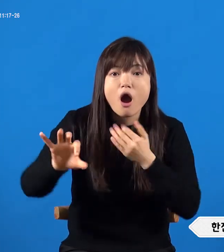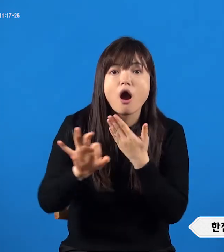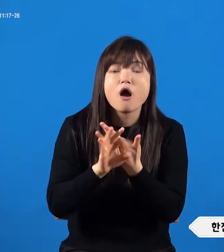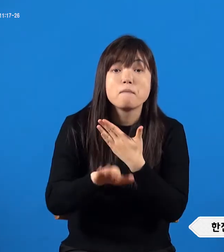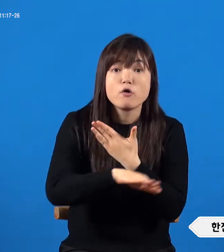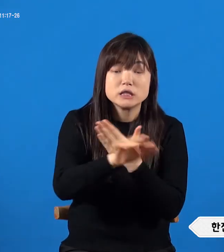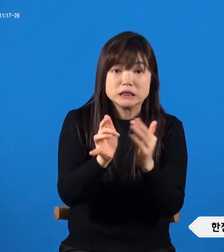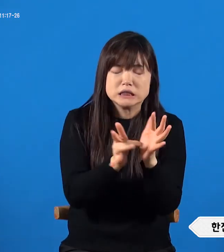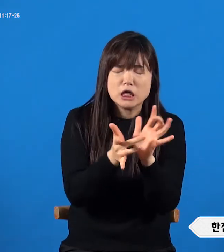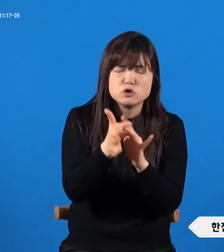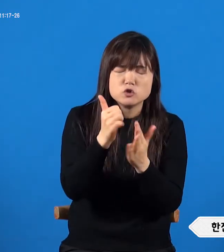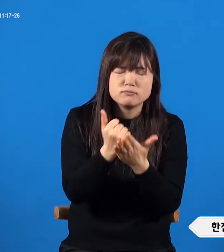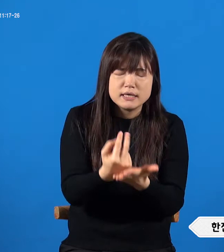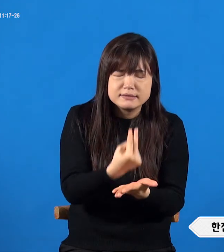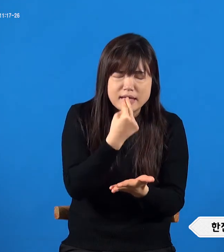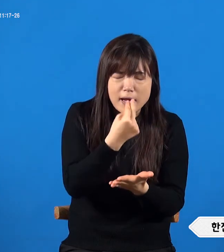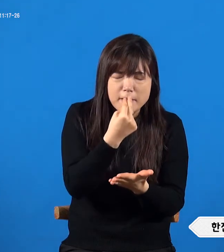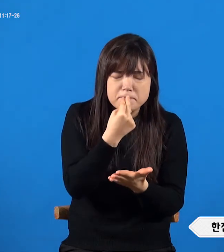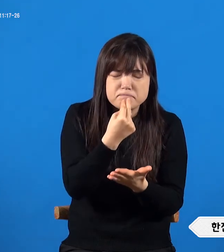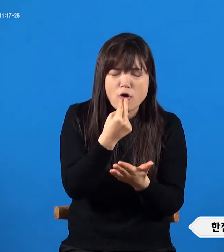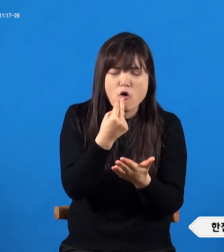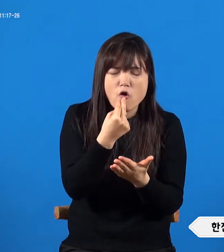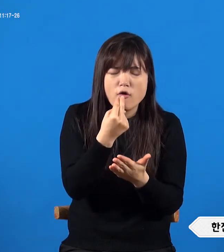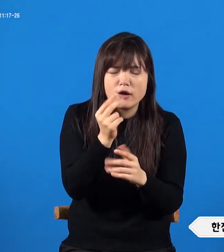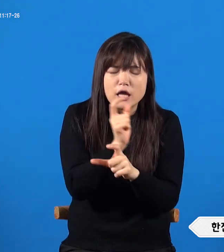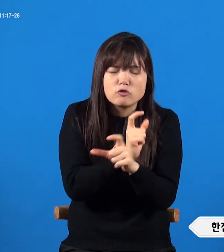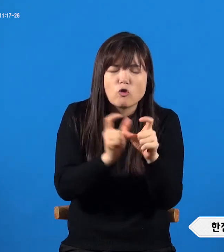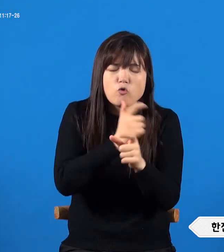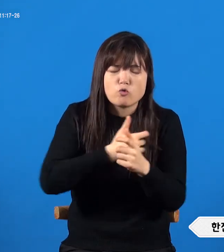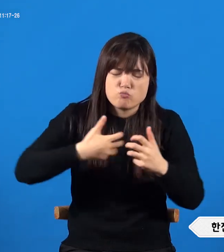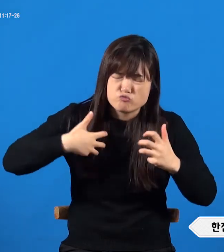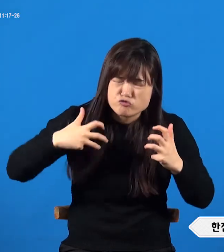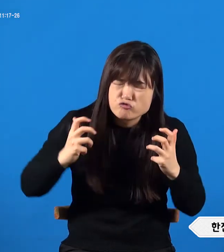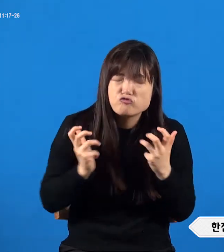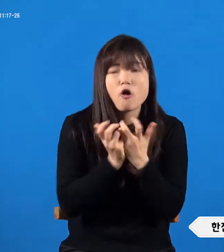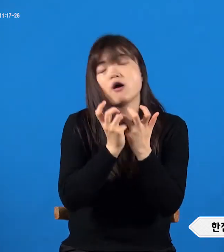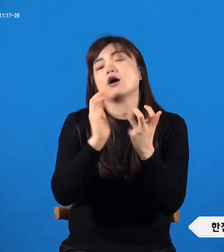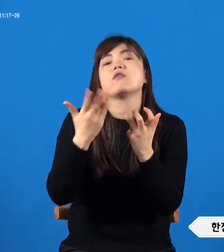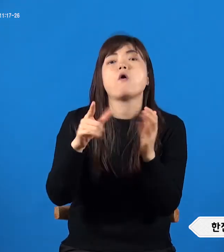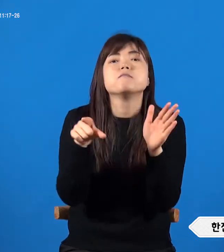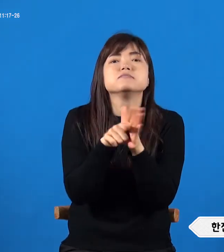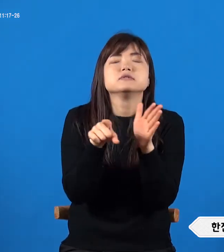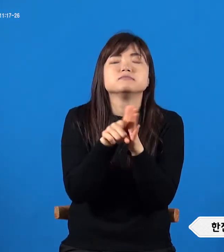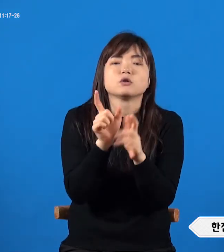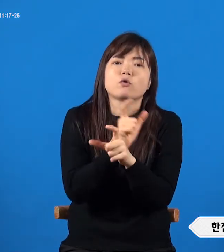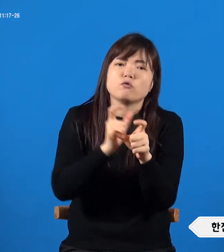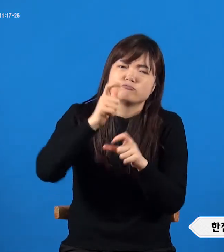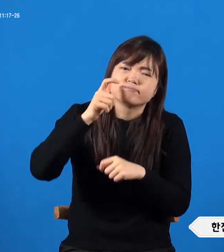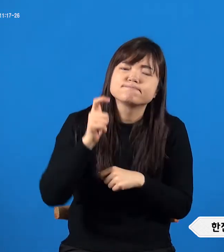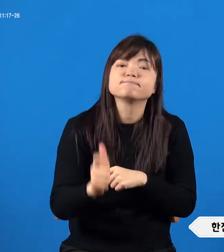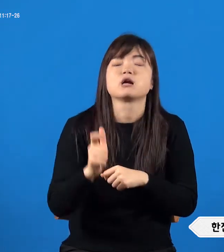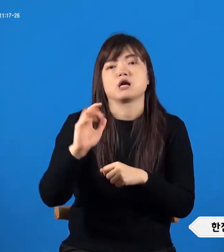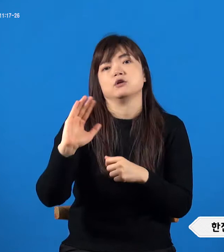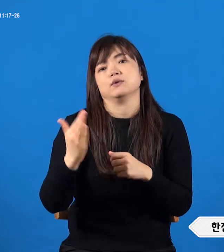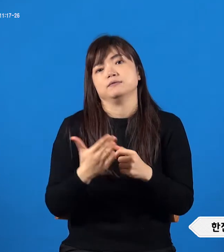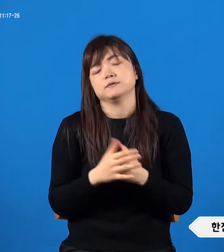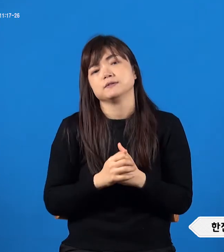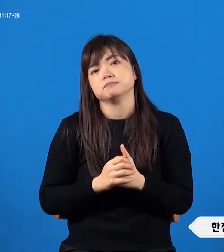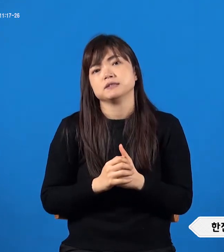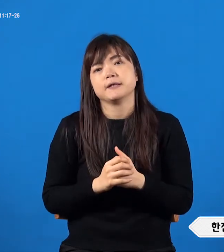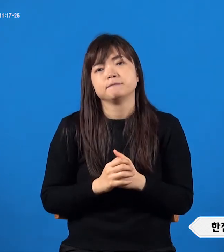역사하셔서 우리가 예수님의 생명으로 더 풍성하고 더 견고하게 되도록 그렇게 역사해 주시는